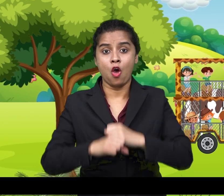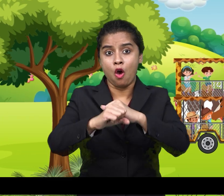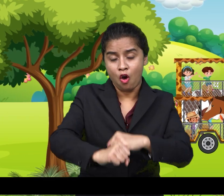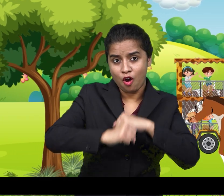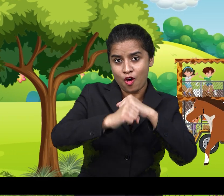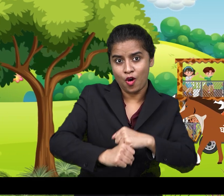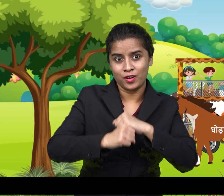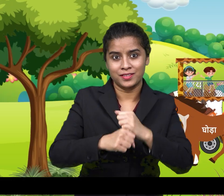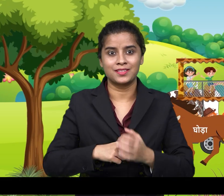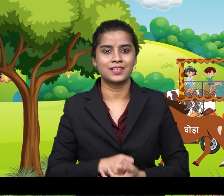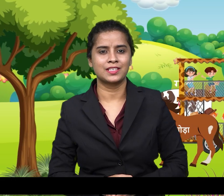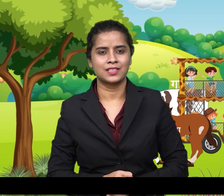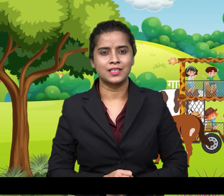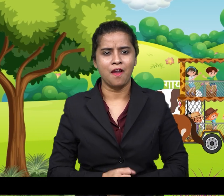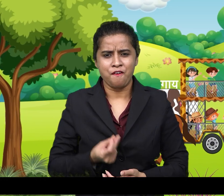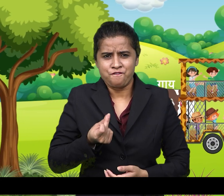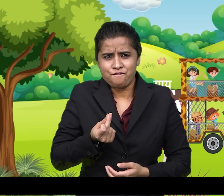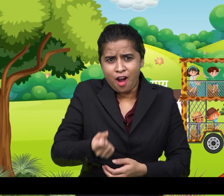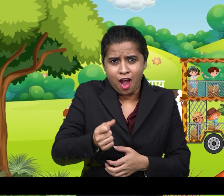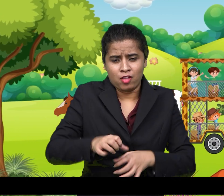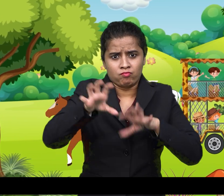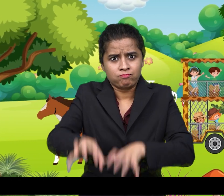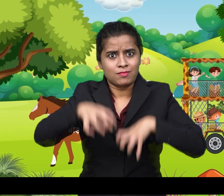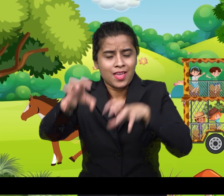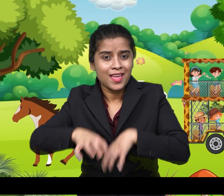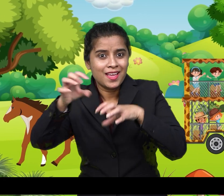घोड़ा, चीता,